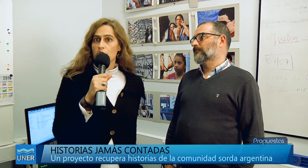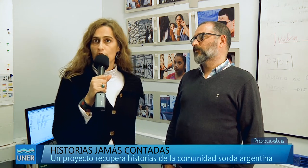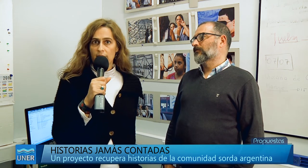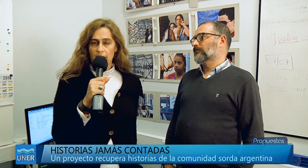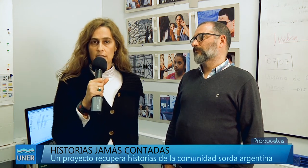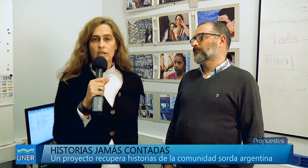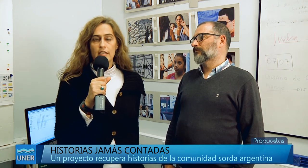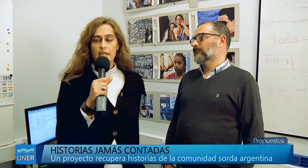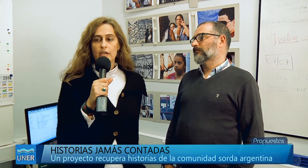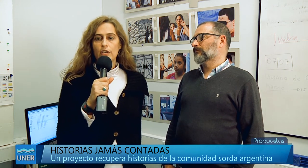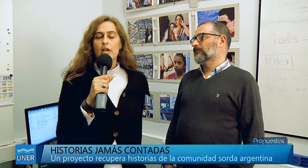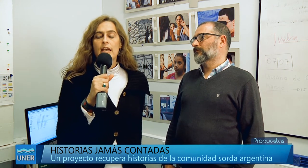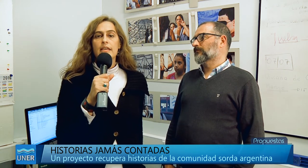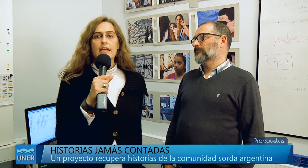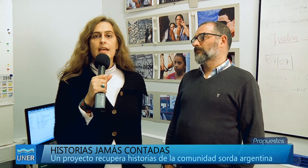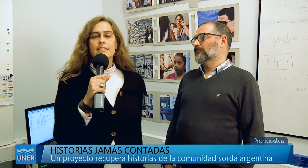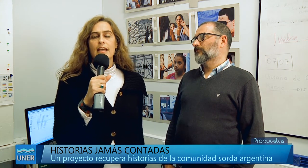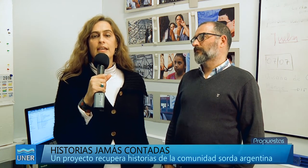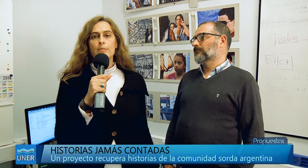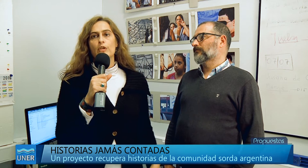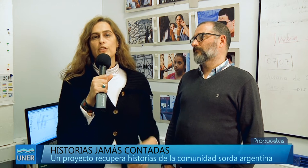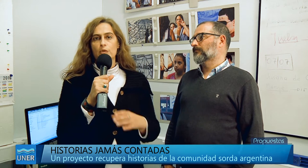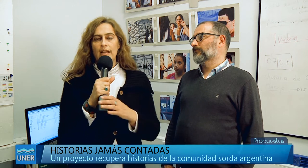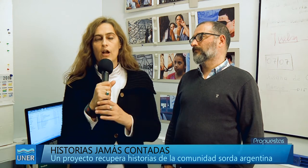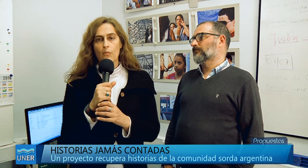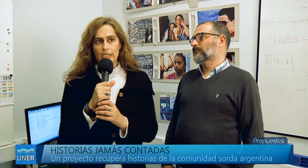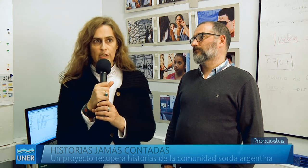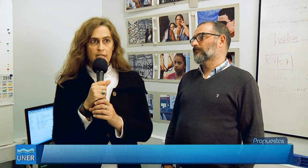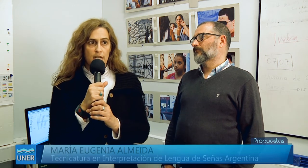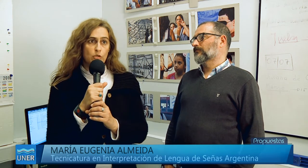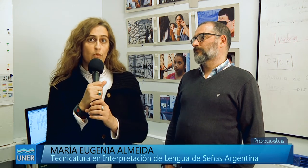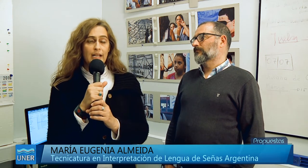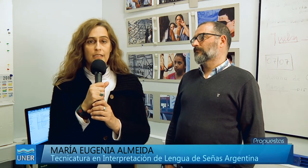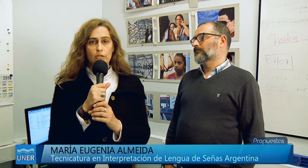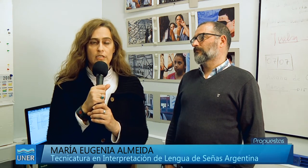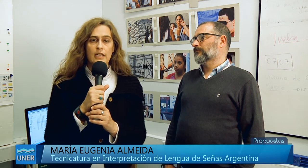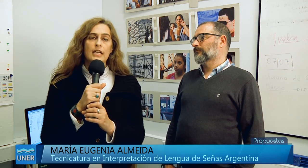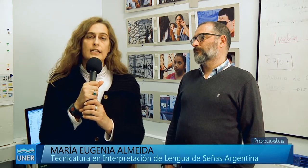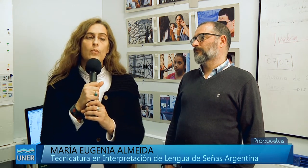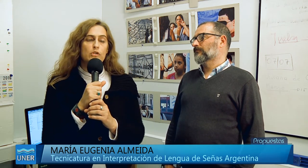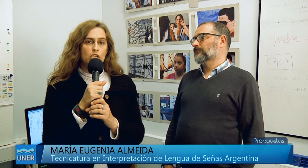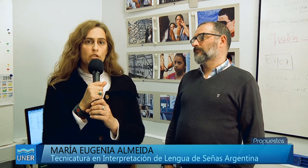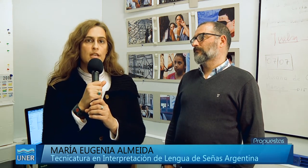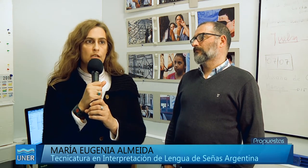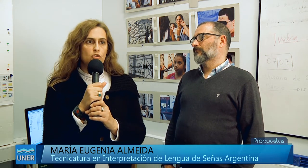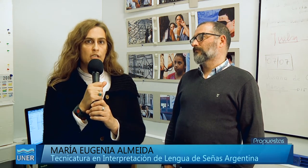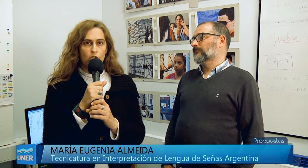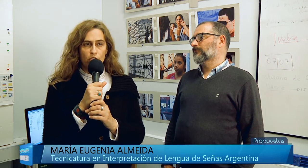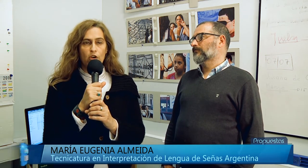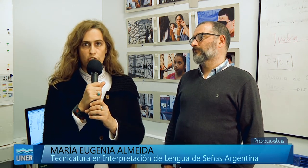de investigación que dirijo y está inscripto dentro de una de las convocatorias que se hizo en 2014 de los proyectos de desarrollo de tecnológicos y